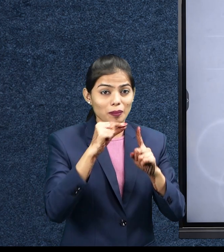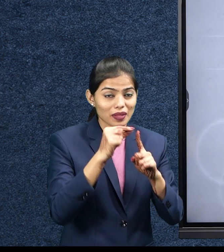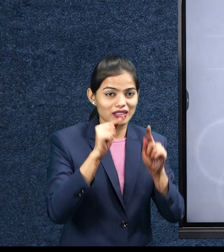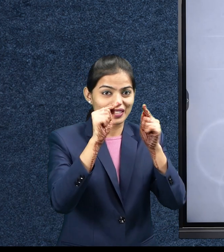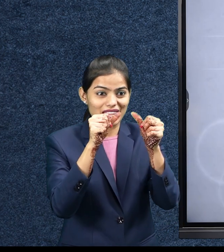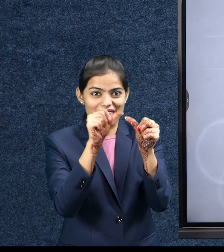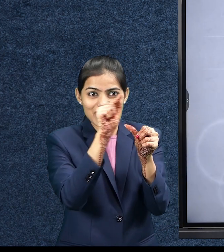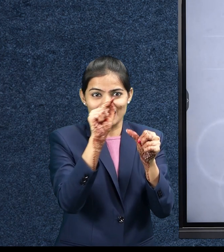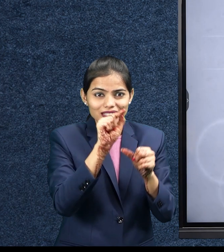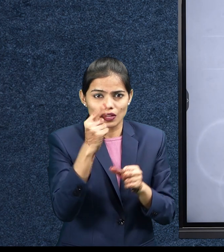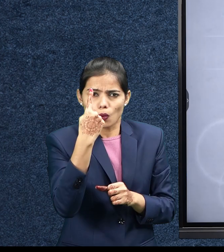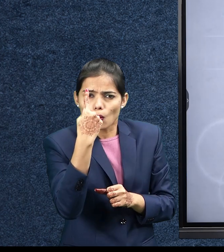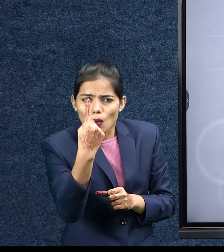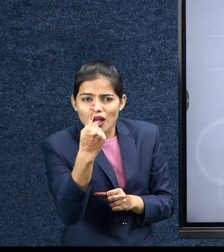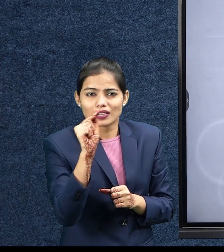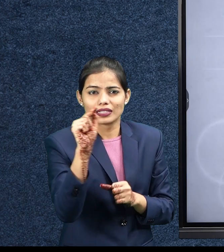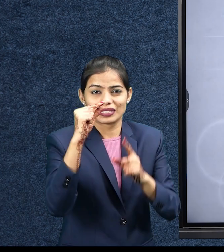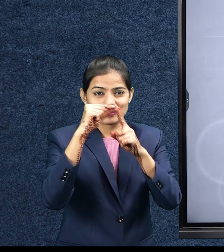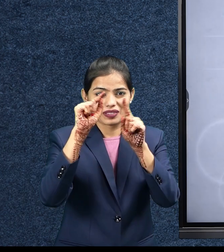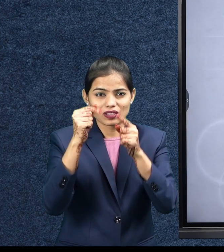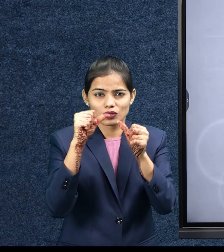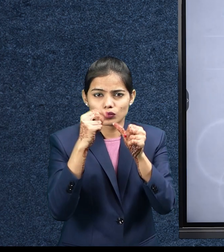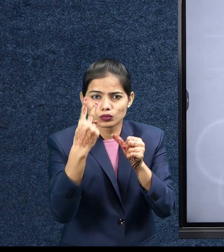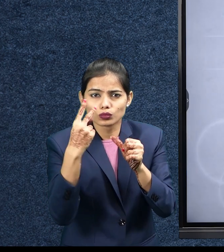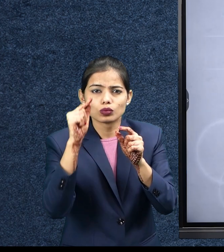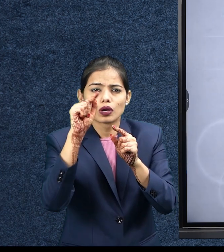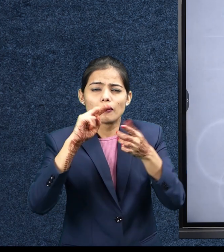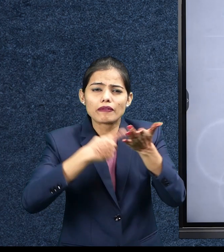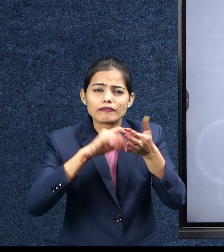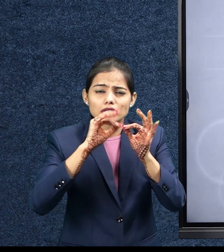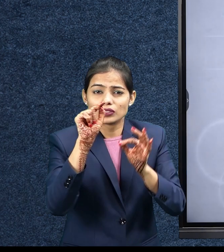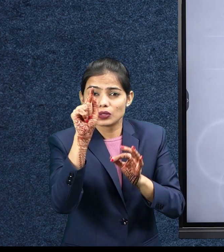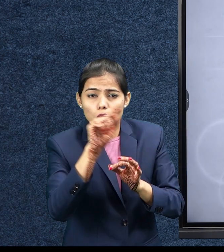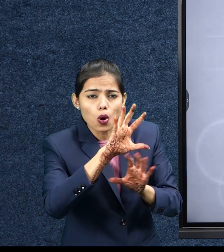1 वजा PA बरोबर 1 वजा 1 भागिले 2 वजा 1 भागिले 2.